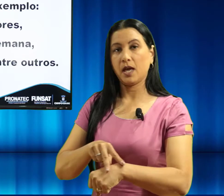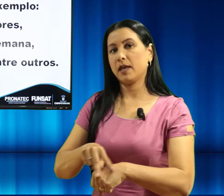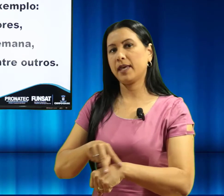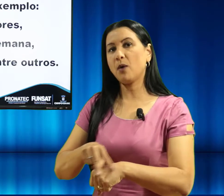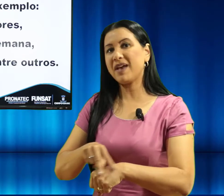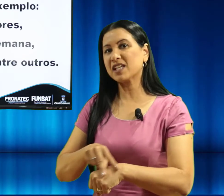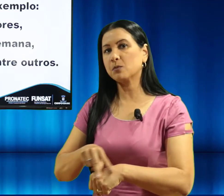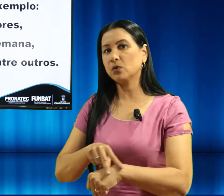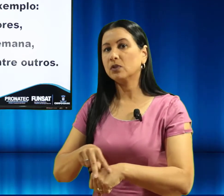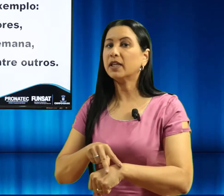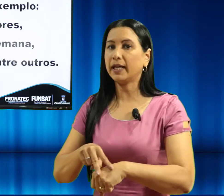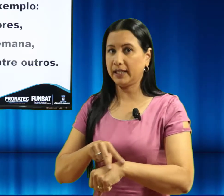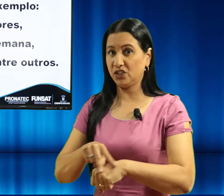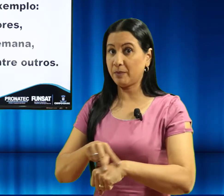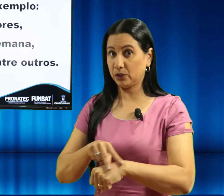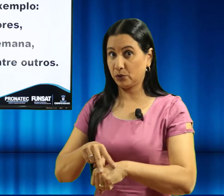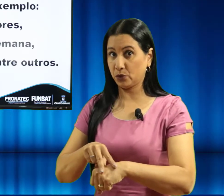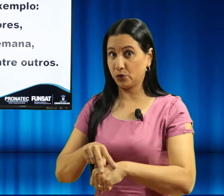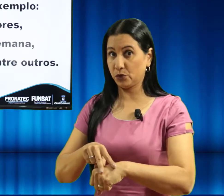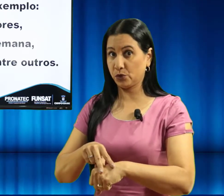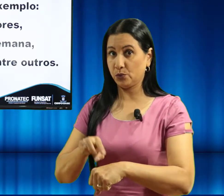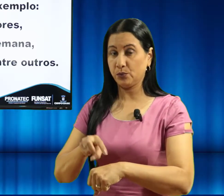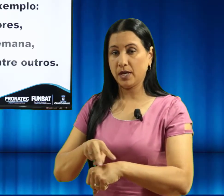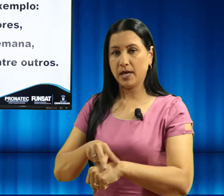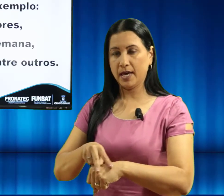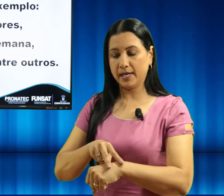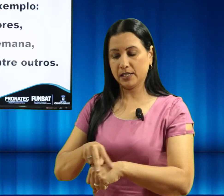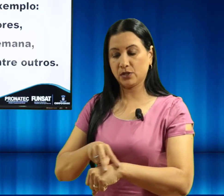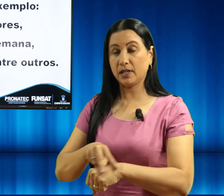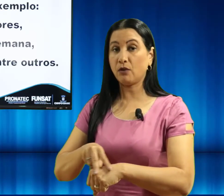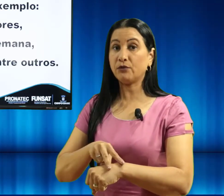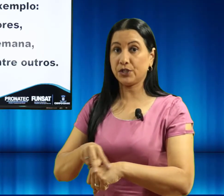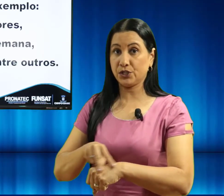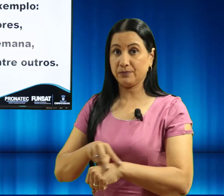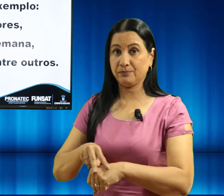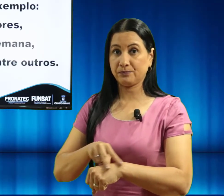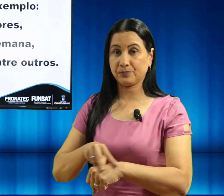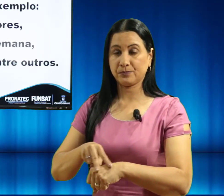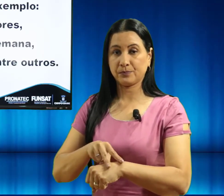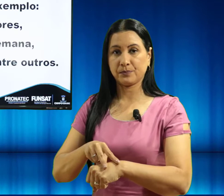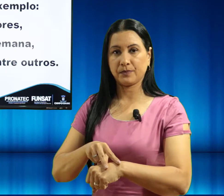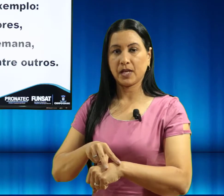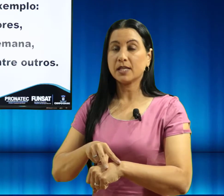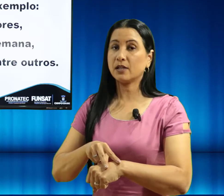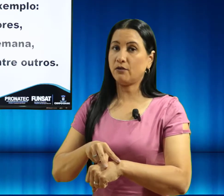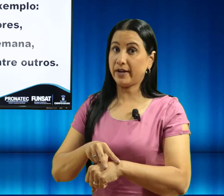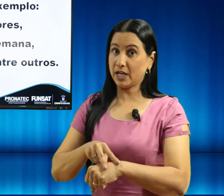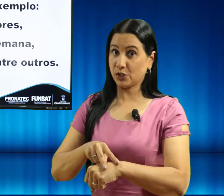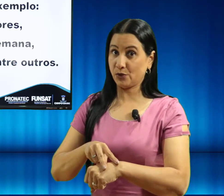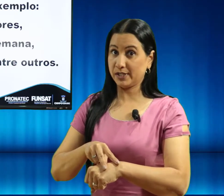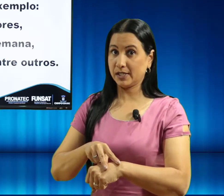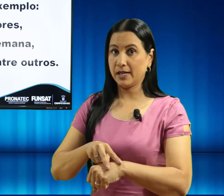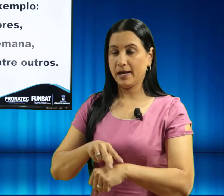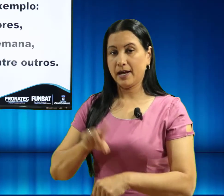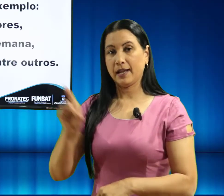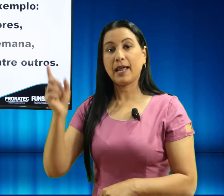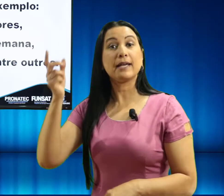Que é o mesmo que aqui de Mato Grosso do Sul. Esse é o sinal verde. São variações. Lá em